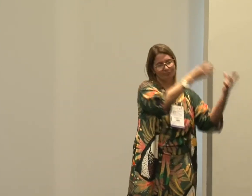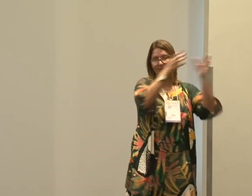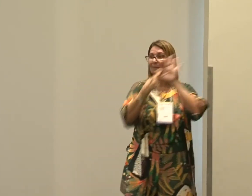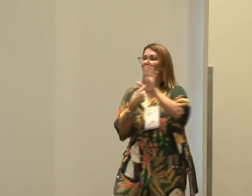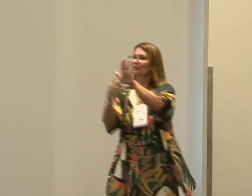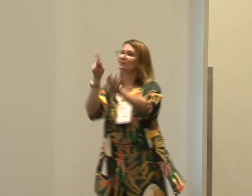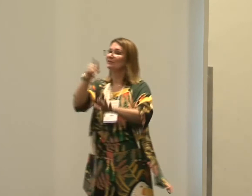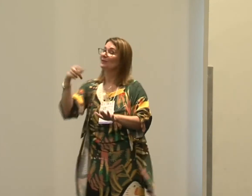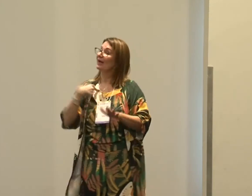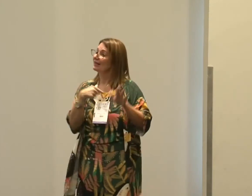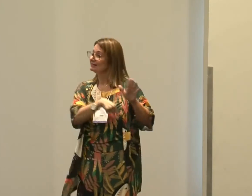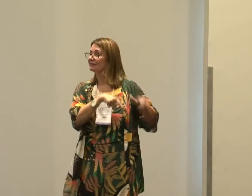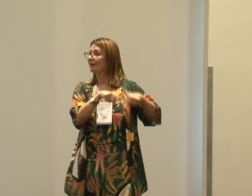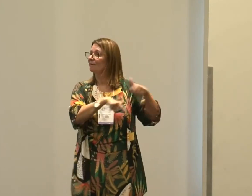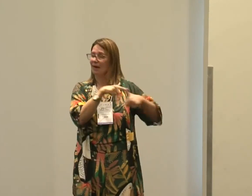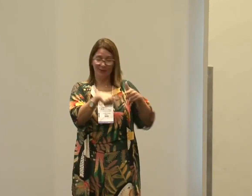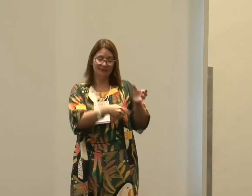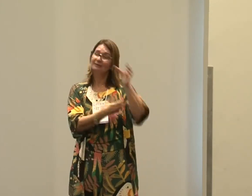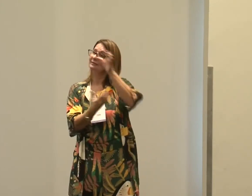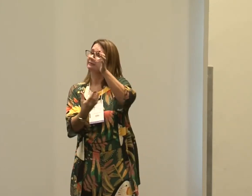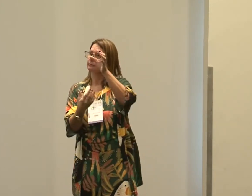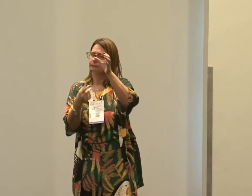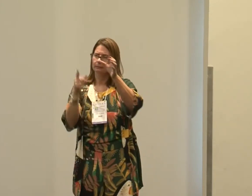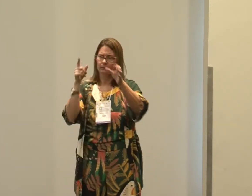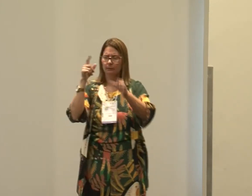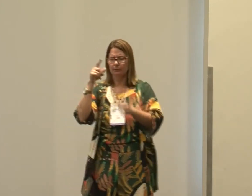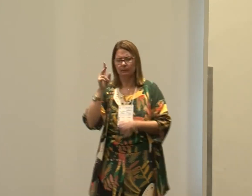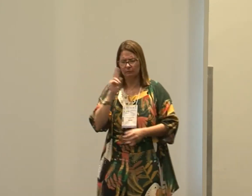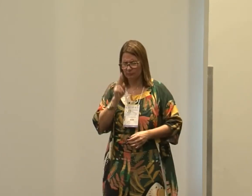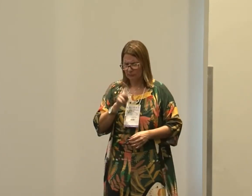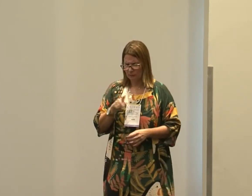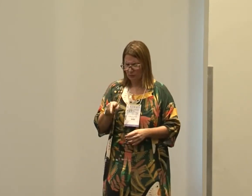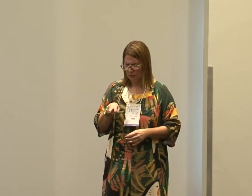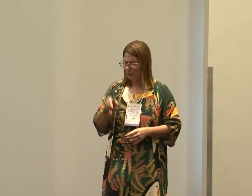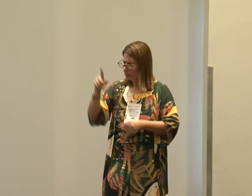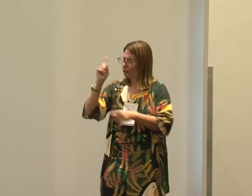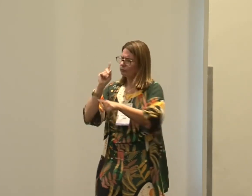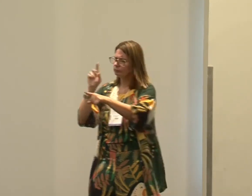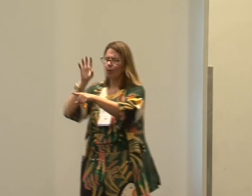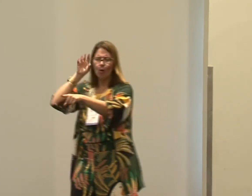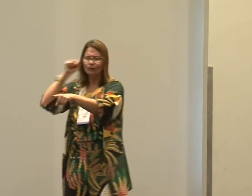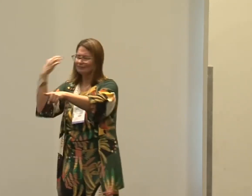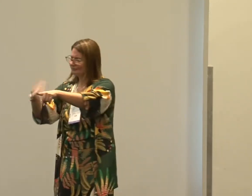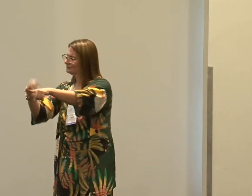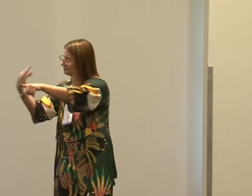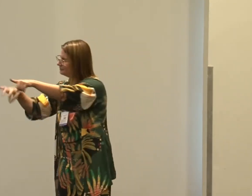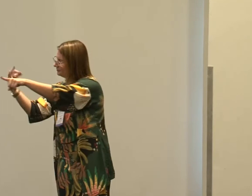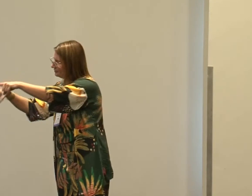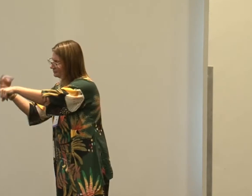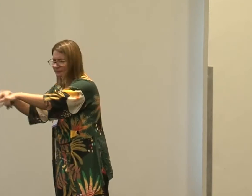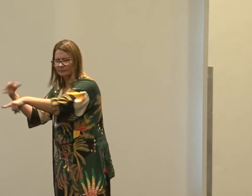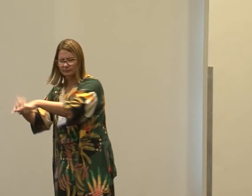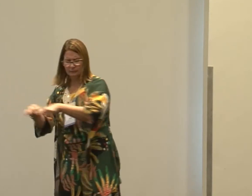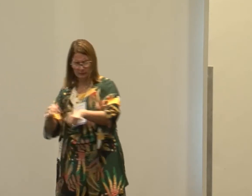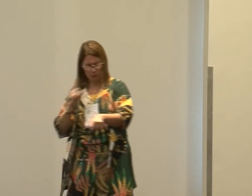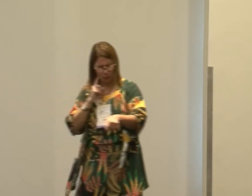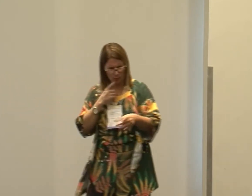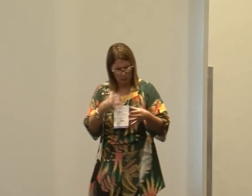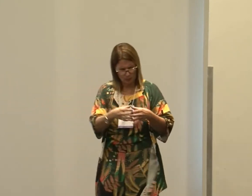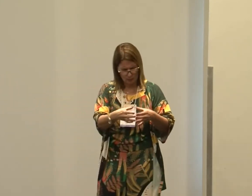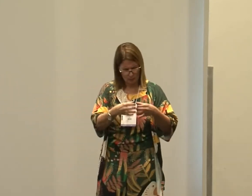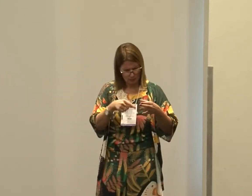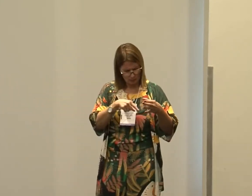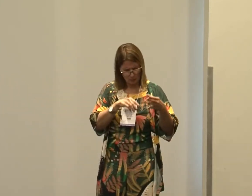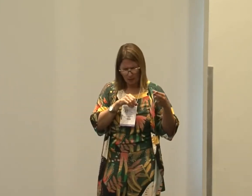sinal, eles pensaram em terra e mostraram para a professora. Falaram, professora, aqui é o meu trabalho. E a professora, ao ver, falou, todos os ouvintes trouxeram